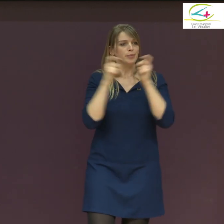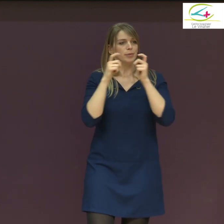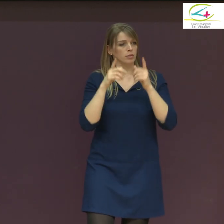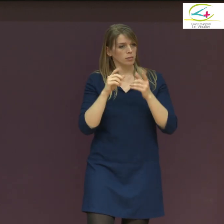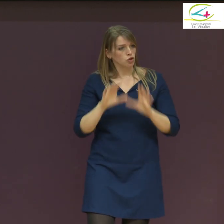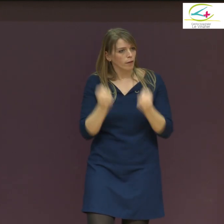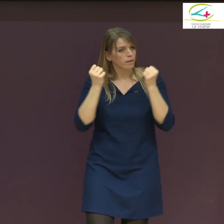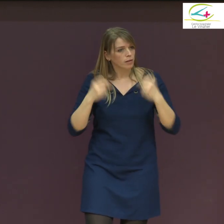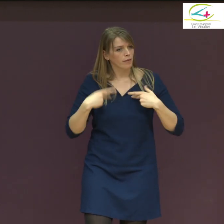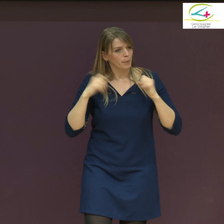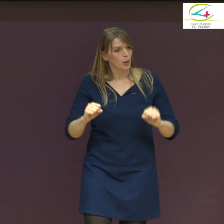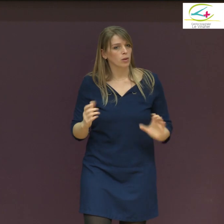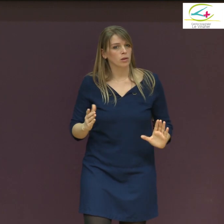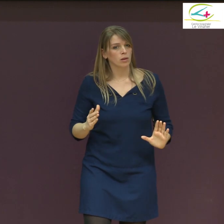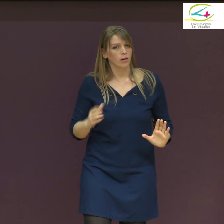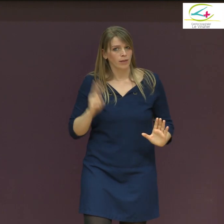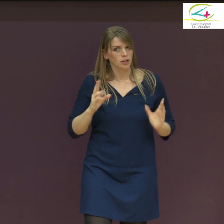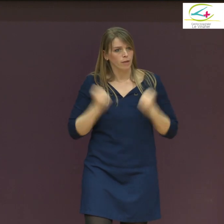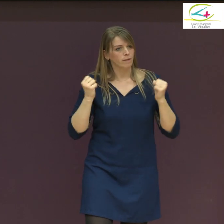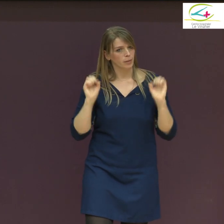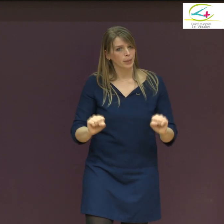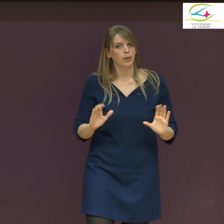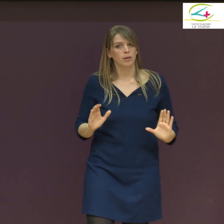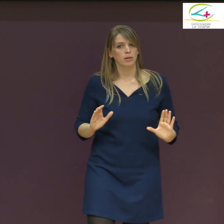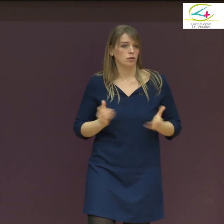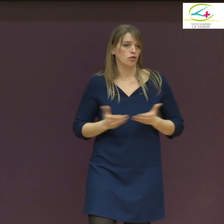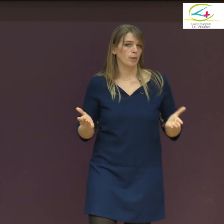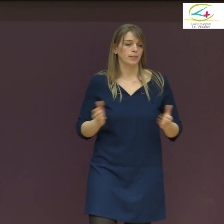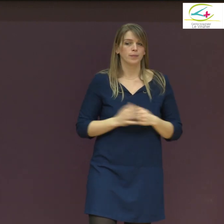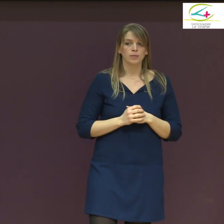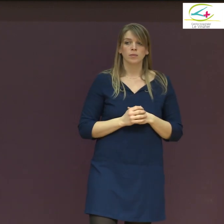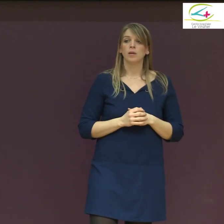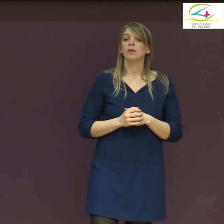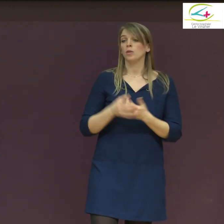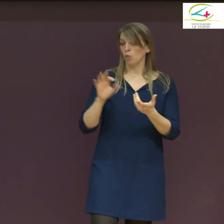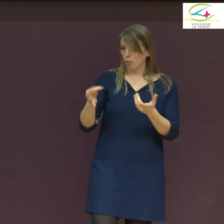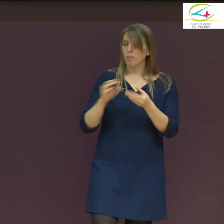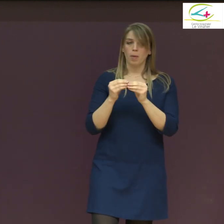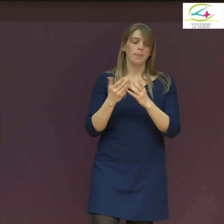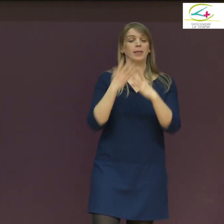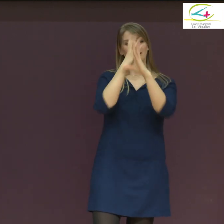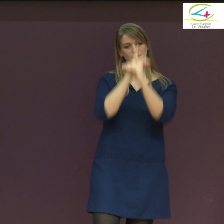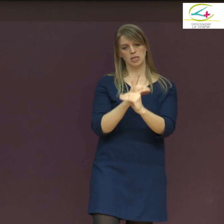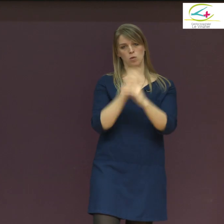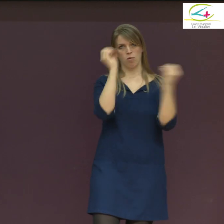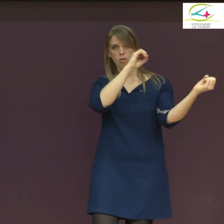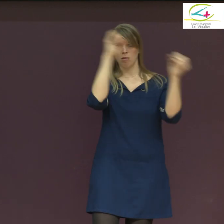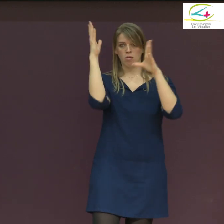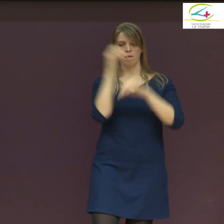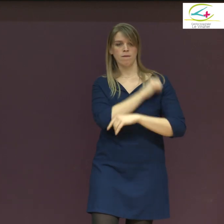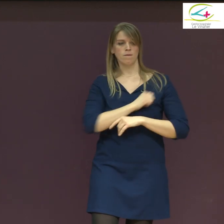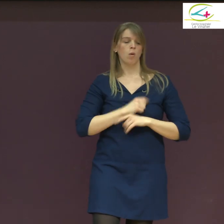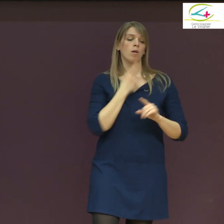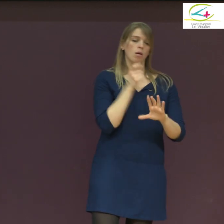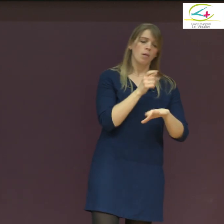assez. Ça sauve des vies, tout simplement. Donc oui, il y a un problème de déstigmatisation à la fois de la